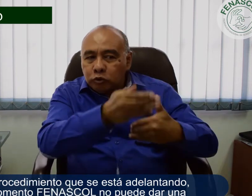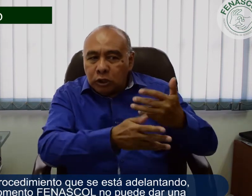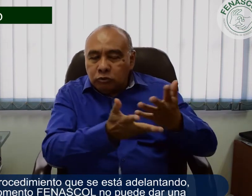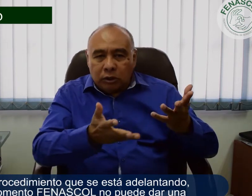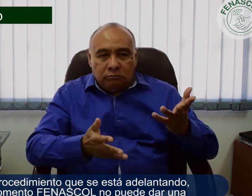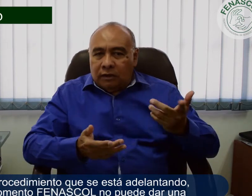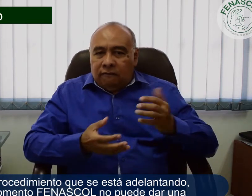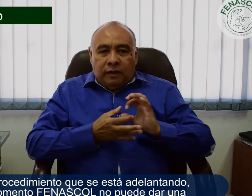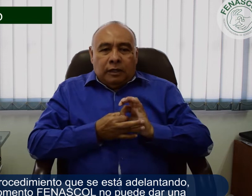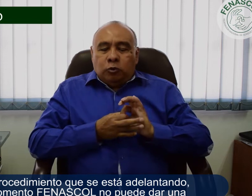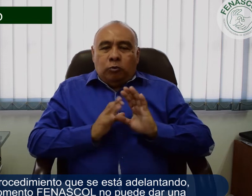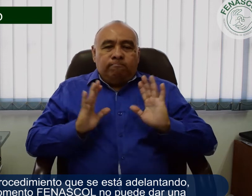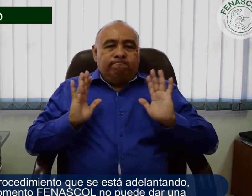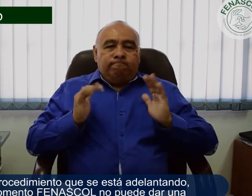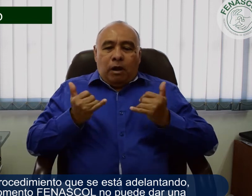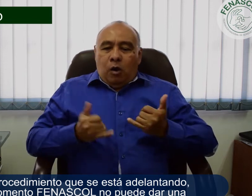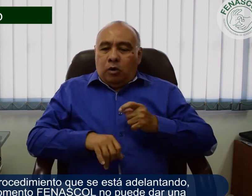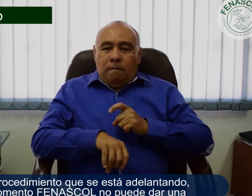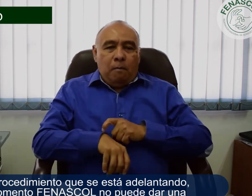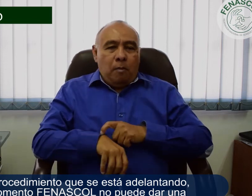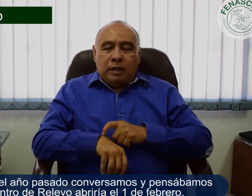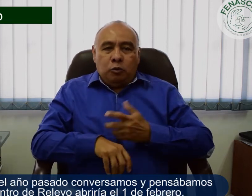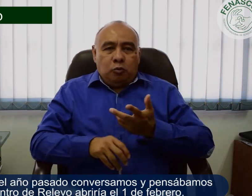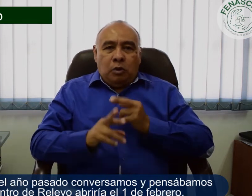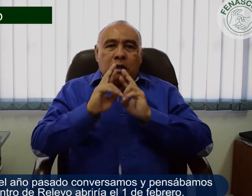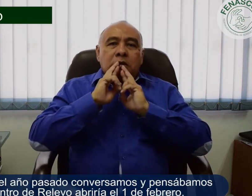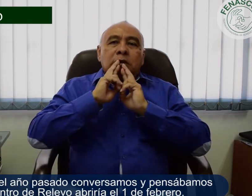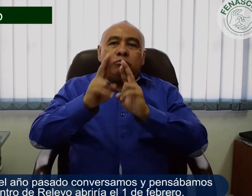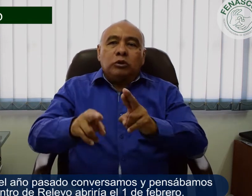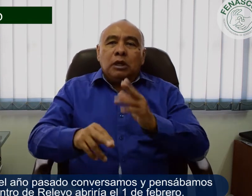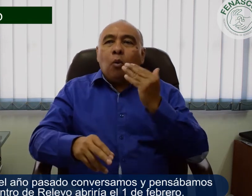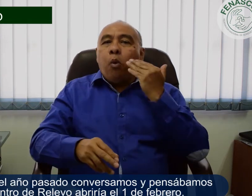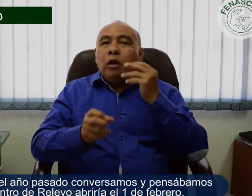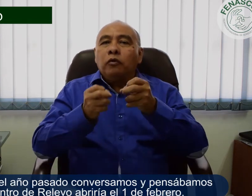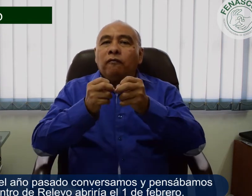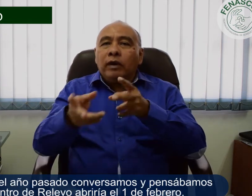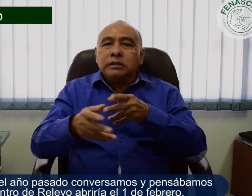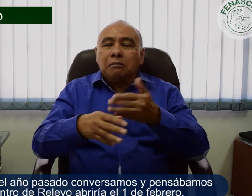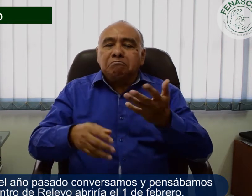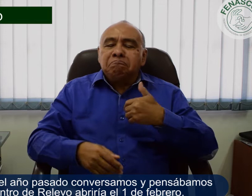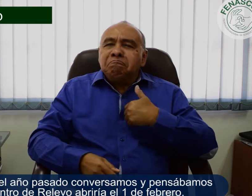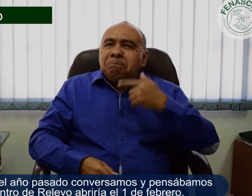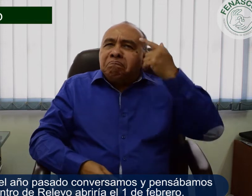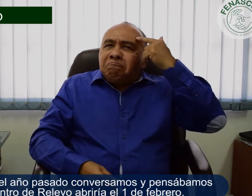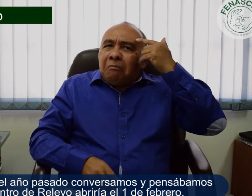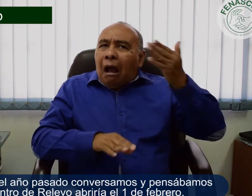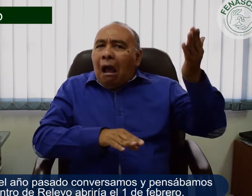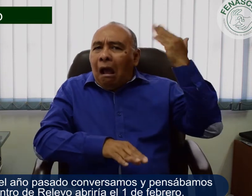adelantando. En este momento, FENASCOL no puede dar una fecha de inicio. El año pasado conversamos y